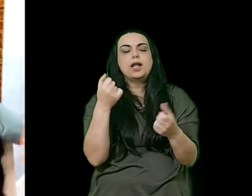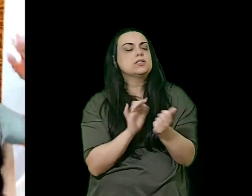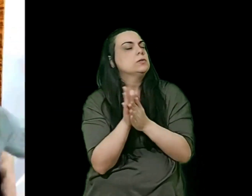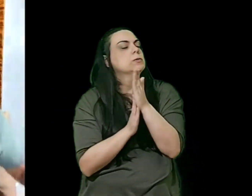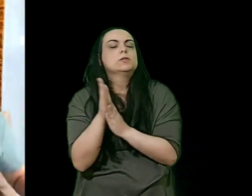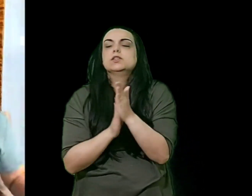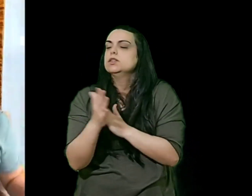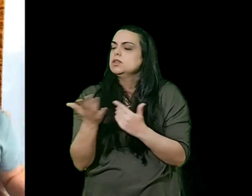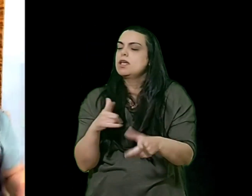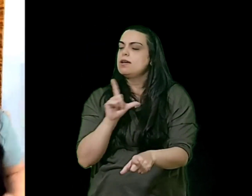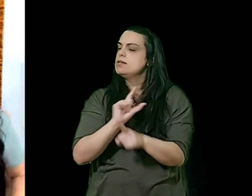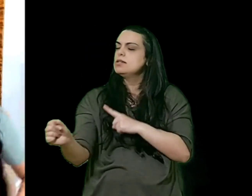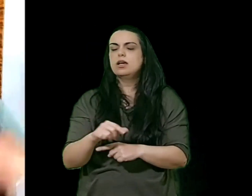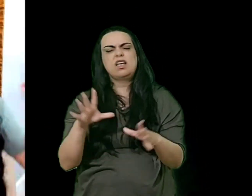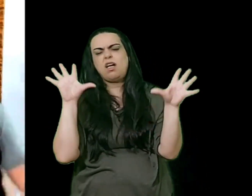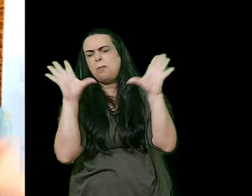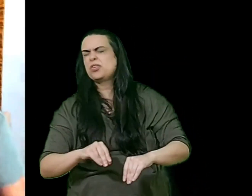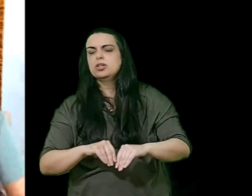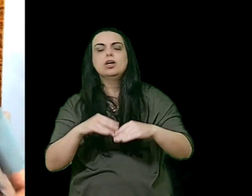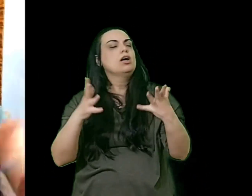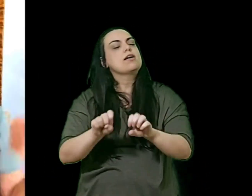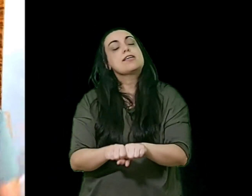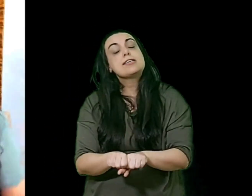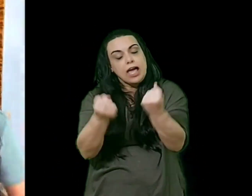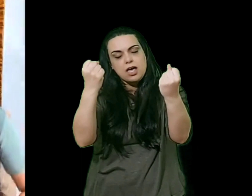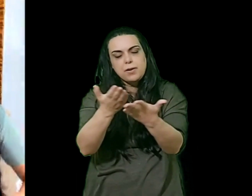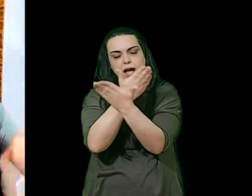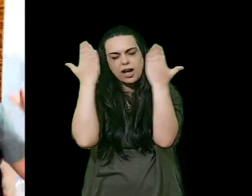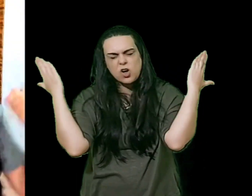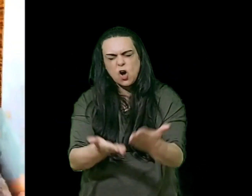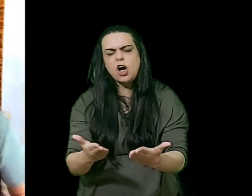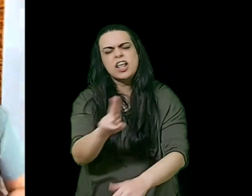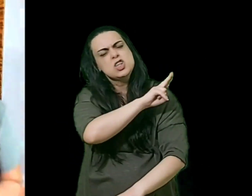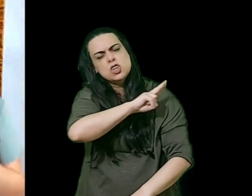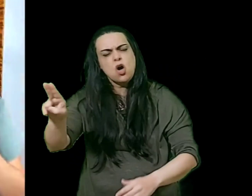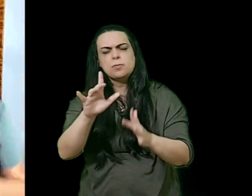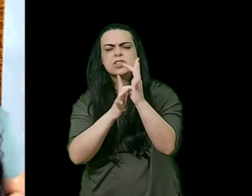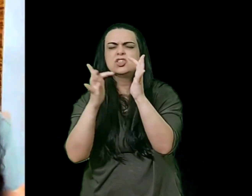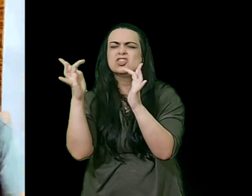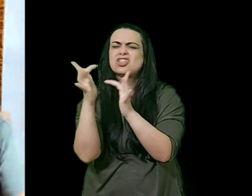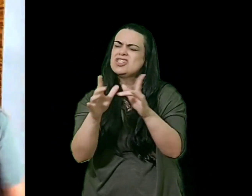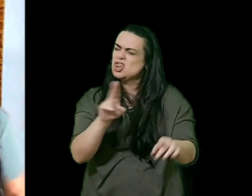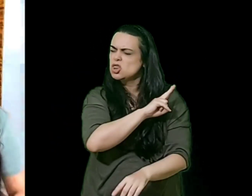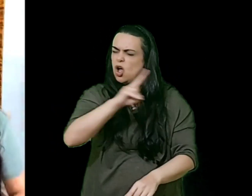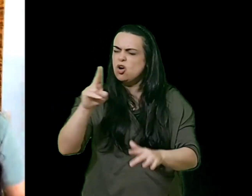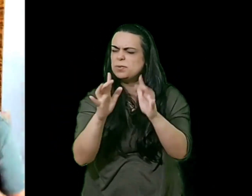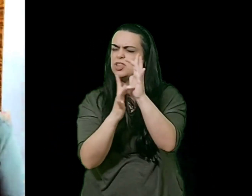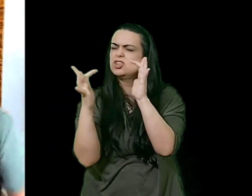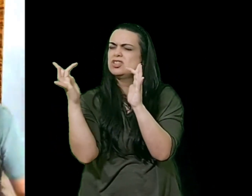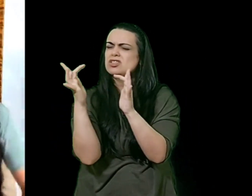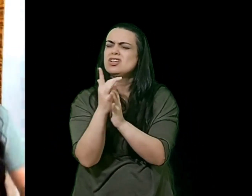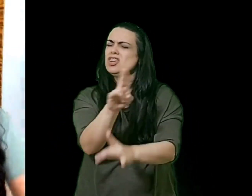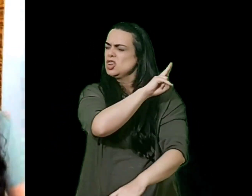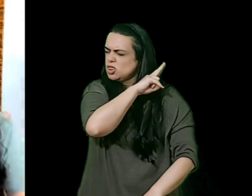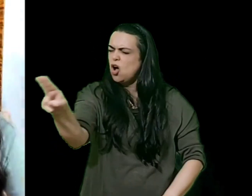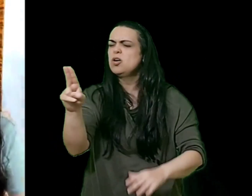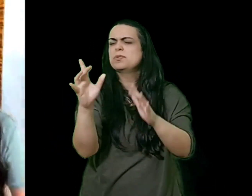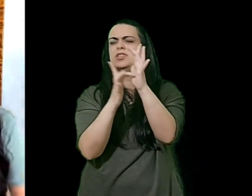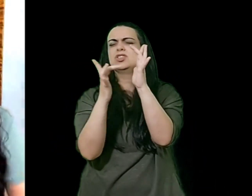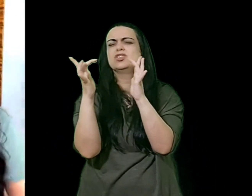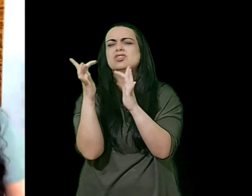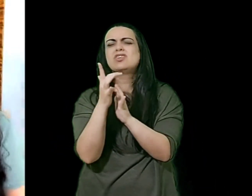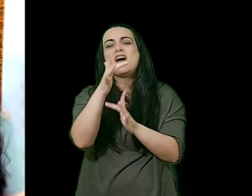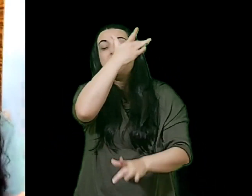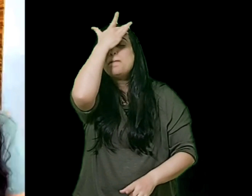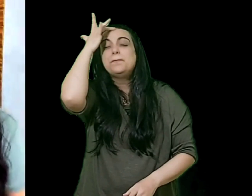Essa pessoa que quer sair antes de terminar, começa a quebrar isso agora, Senhor. Em nome de Jesus, em nome de Jesus, em nome de